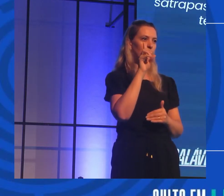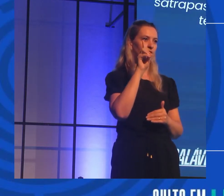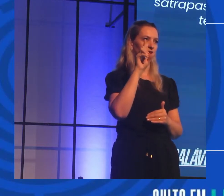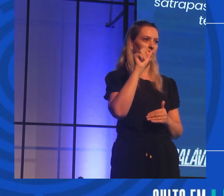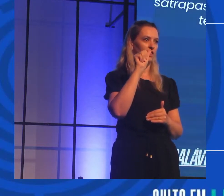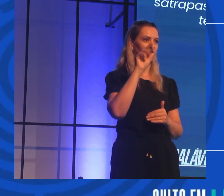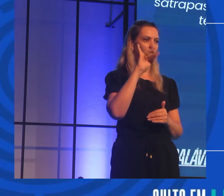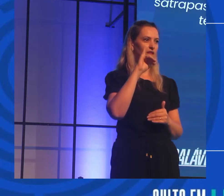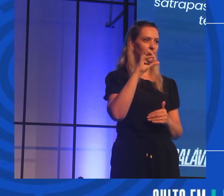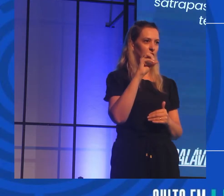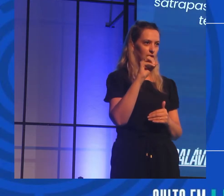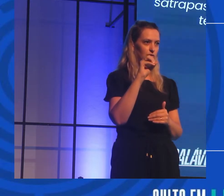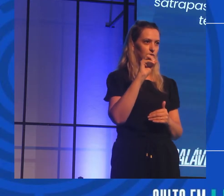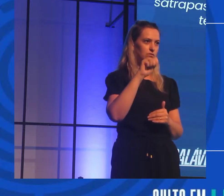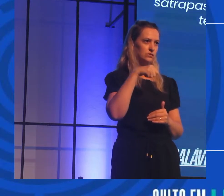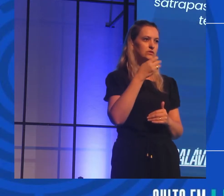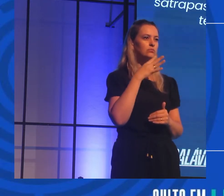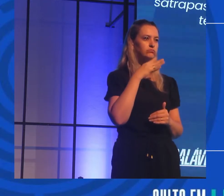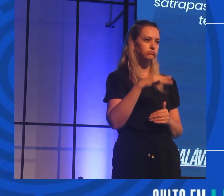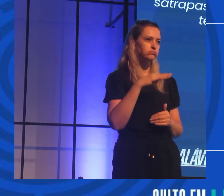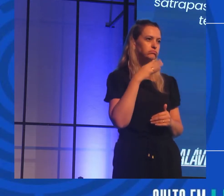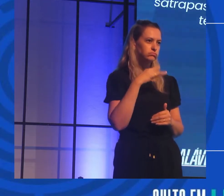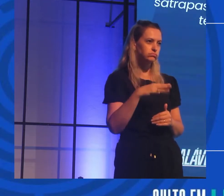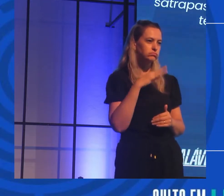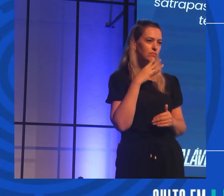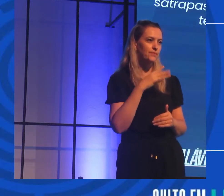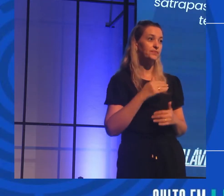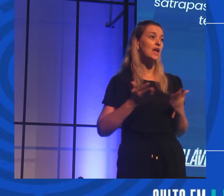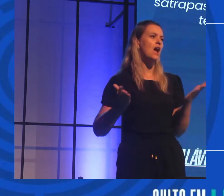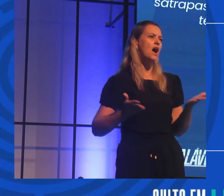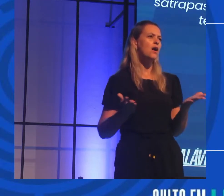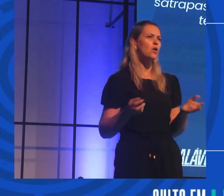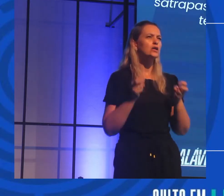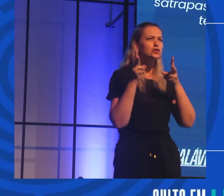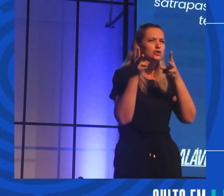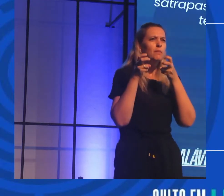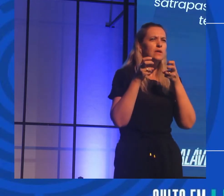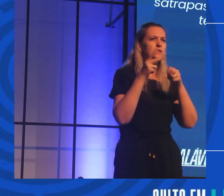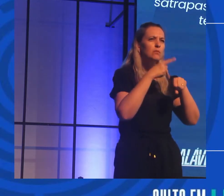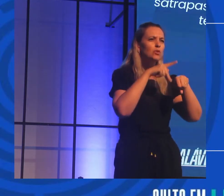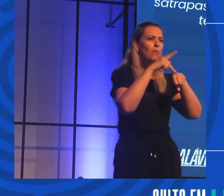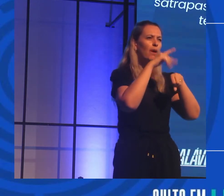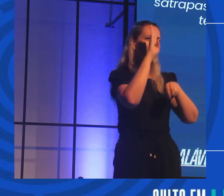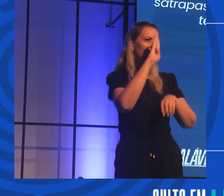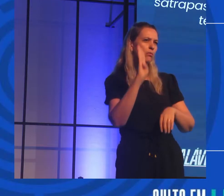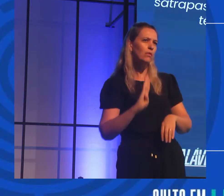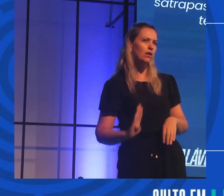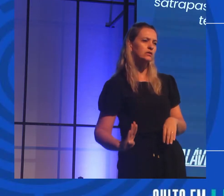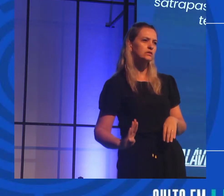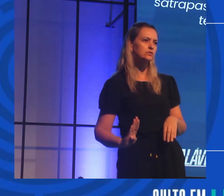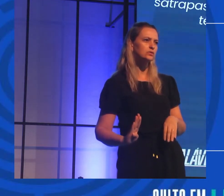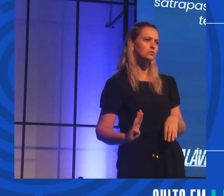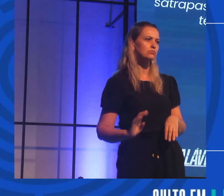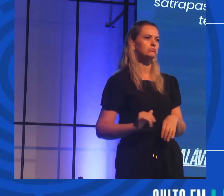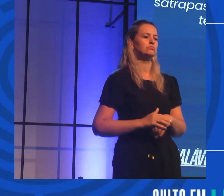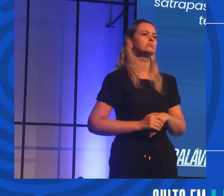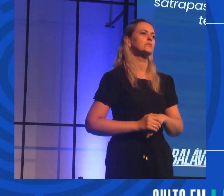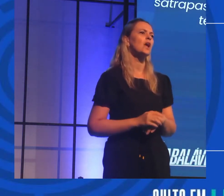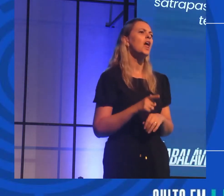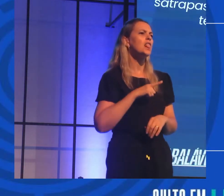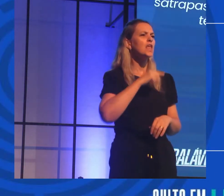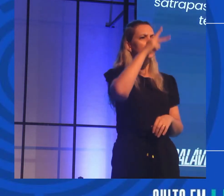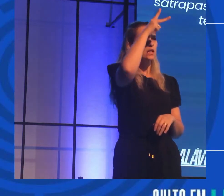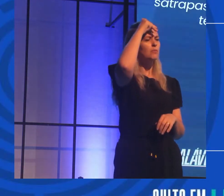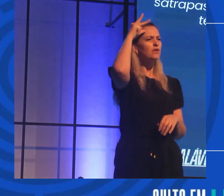país? Assume um governo diferente, demite todo mundo, seja na prefeitura, no estado ou no